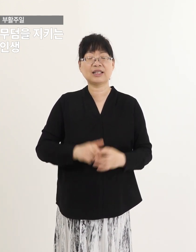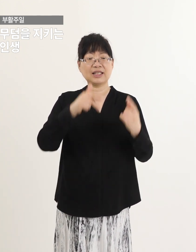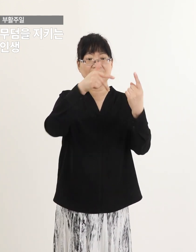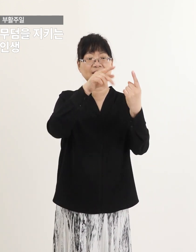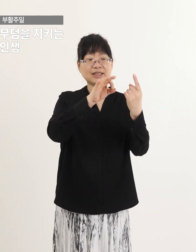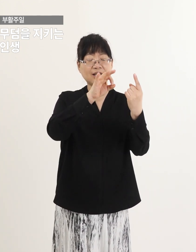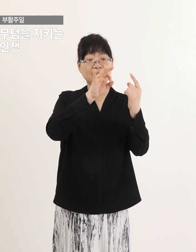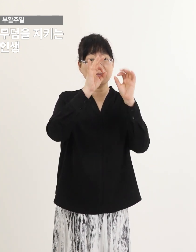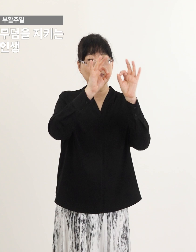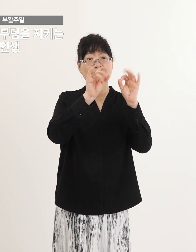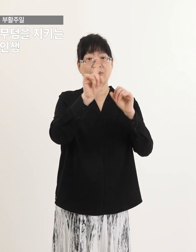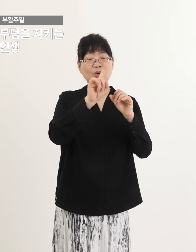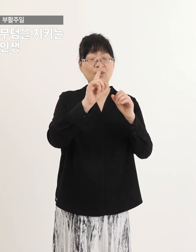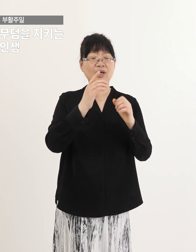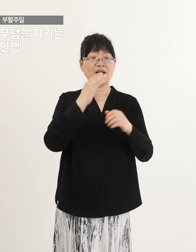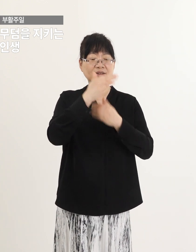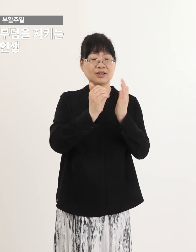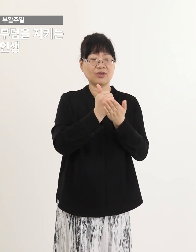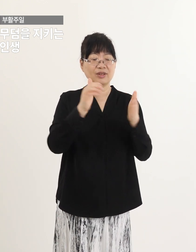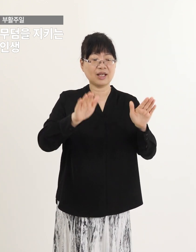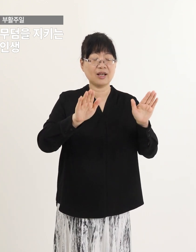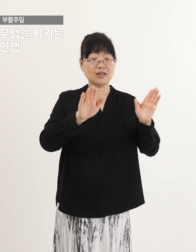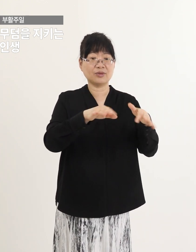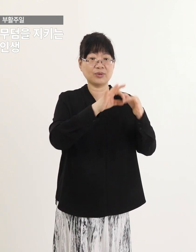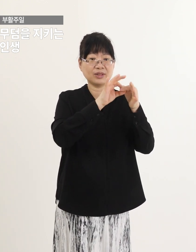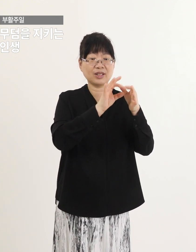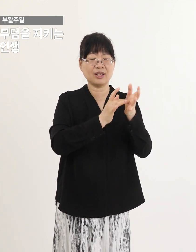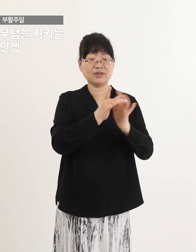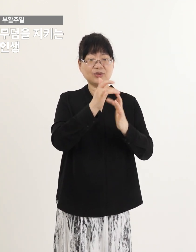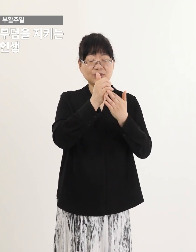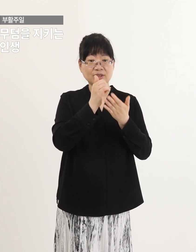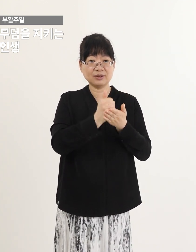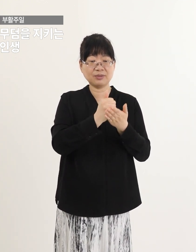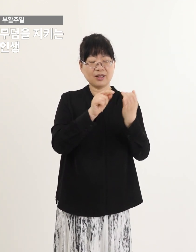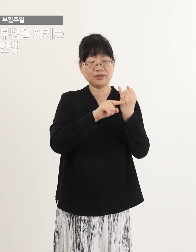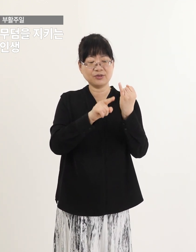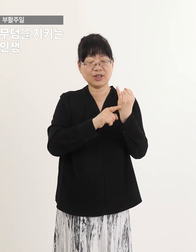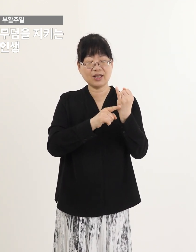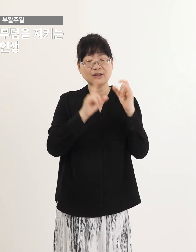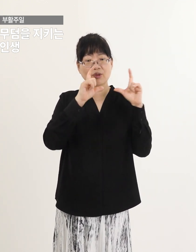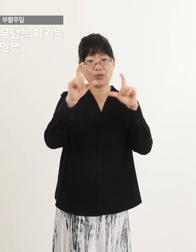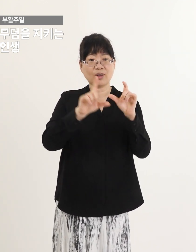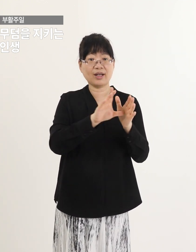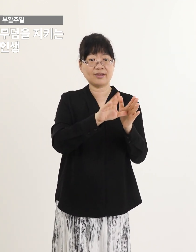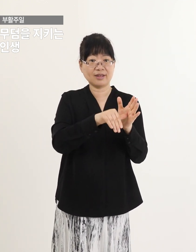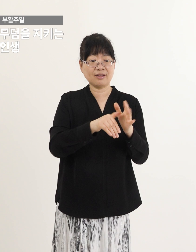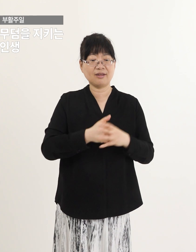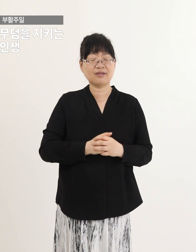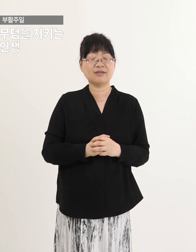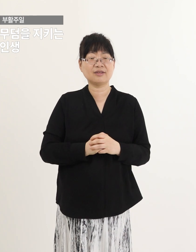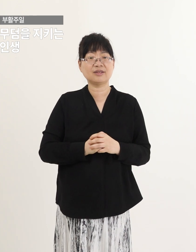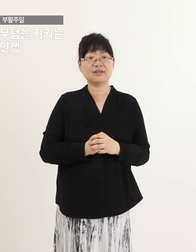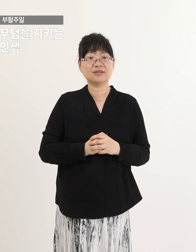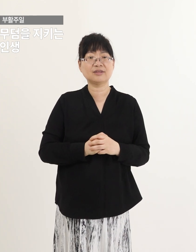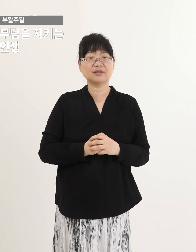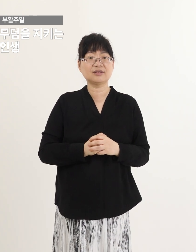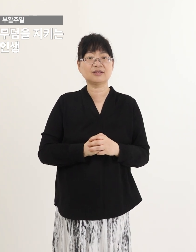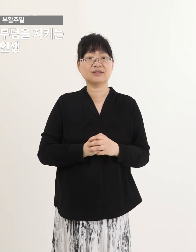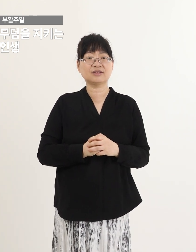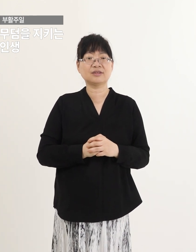시작해요? 천사를 통해서 예수님의 수태를 고지할 때